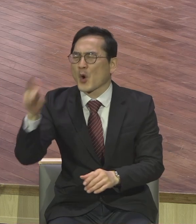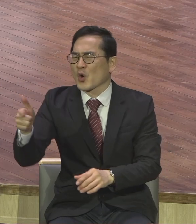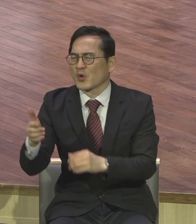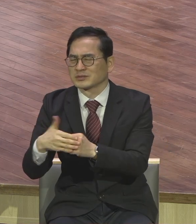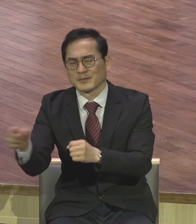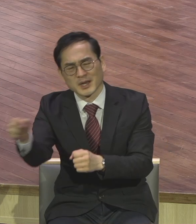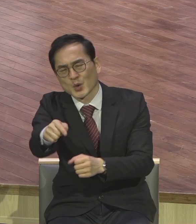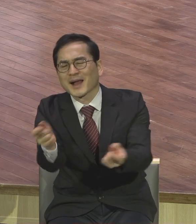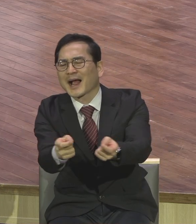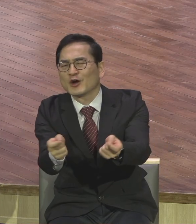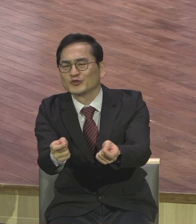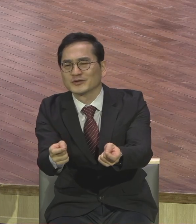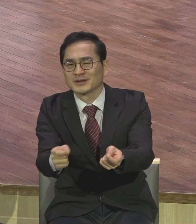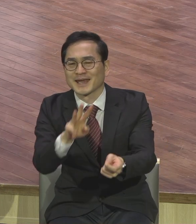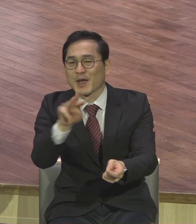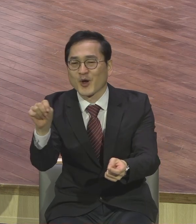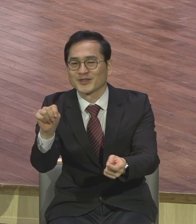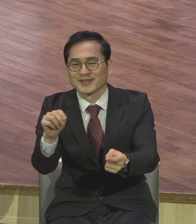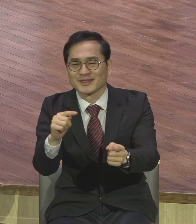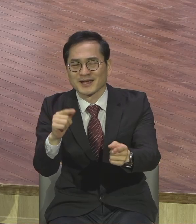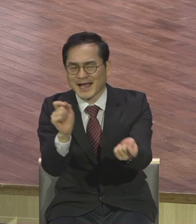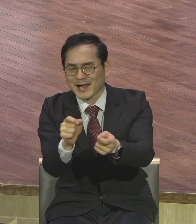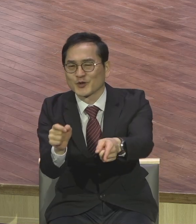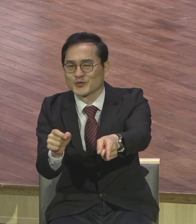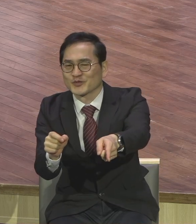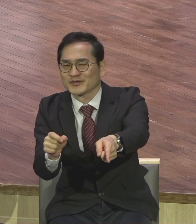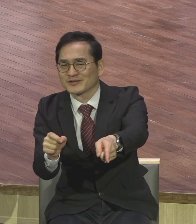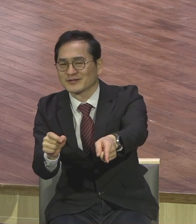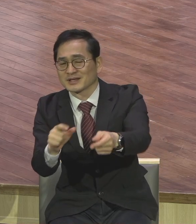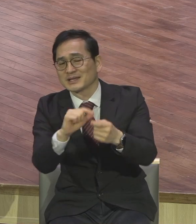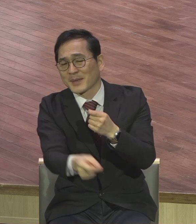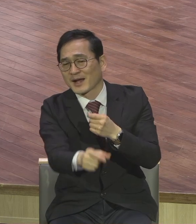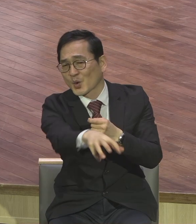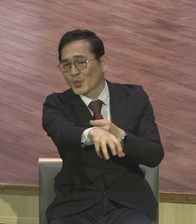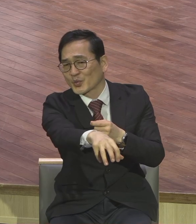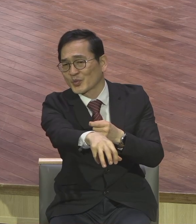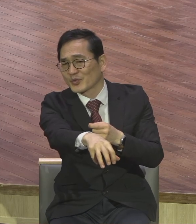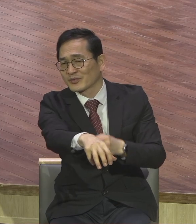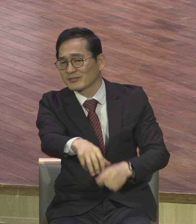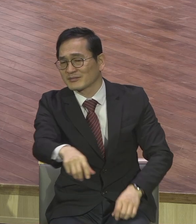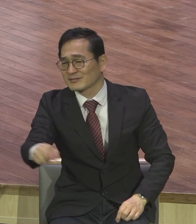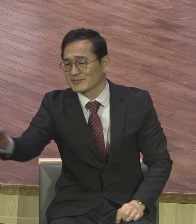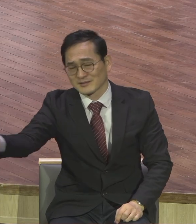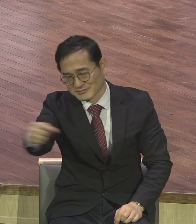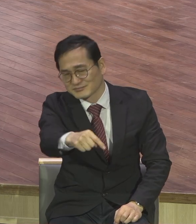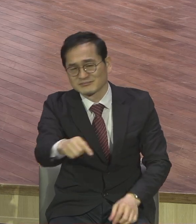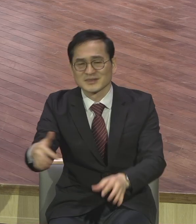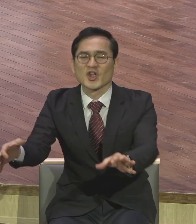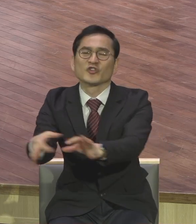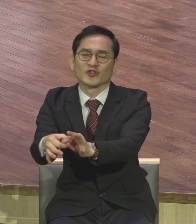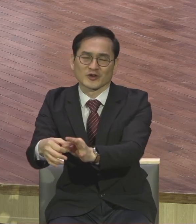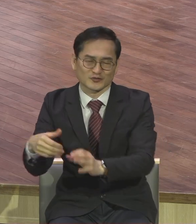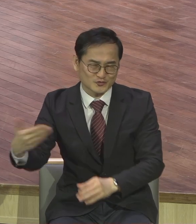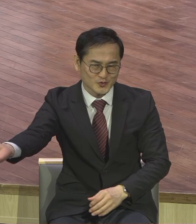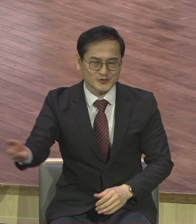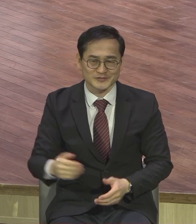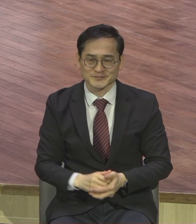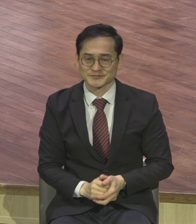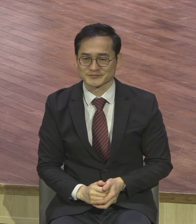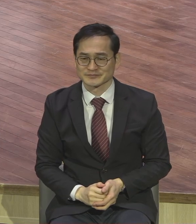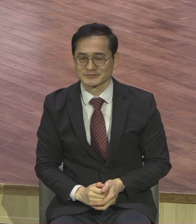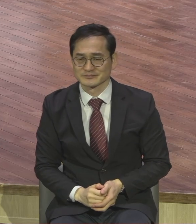너무너무 감격스러운 그런 고백을 하더라고요. 우리가 무슨 장사를 하든지 무슨 직업을